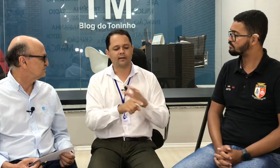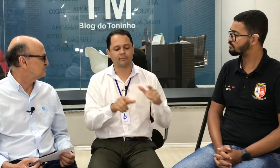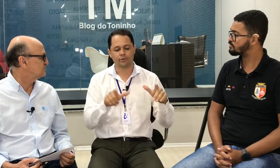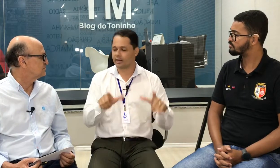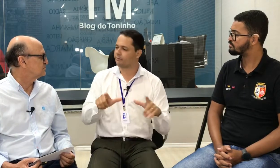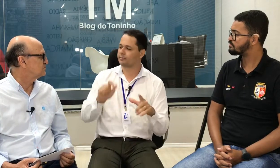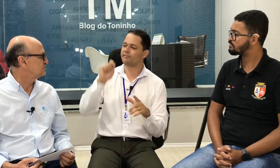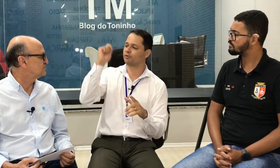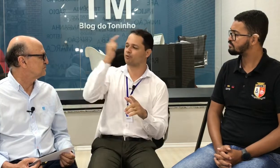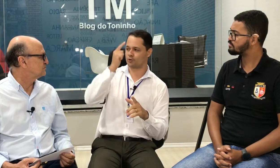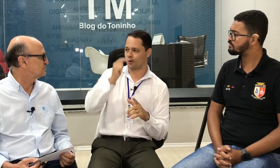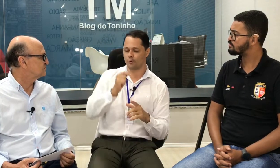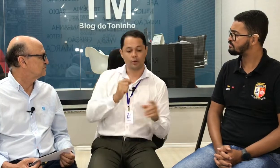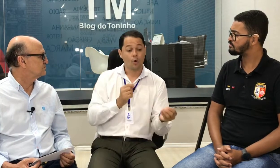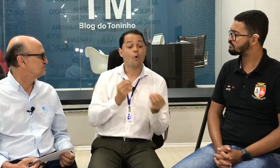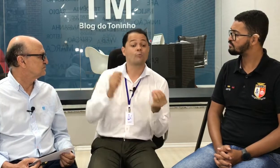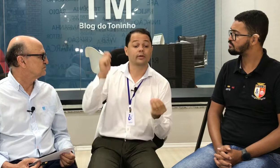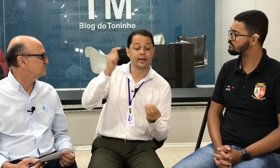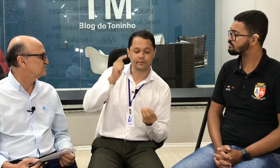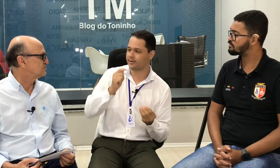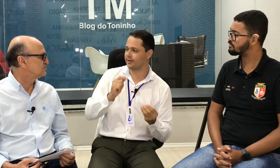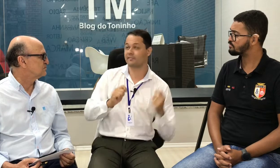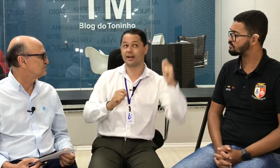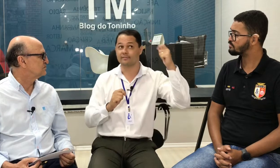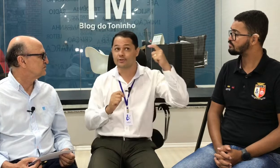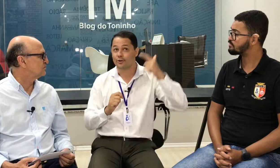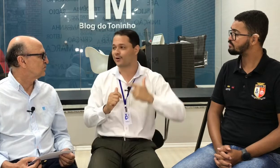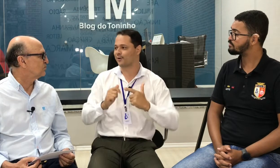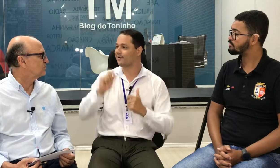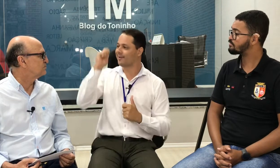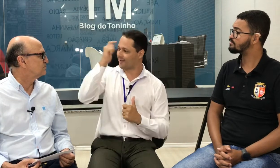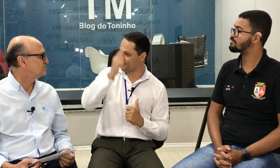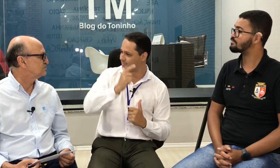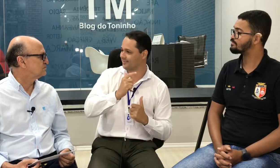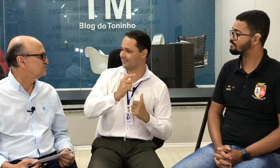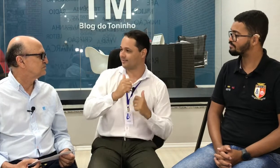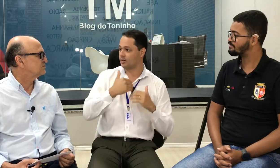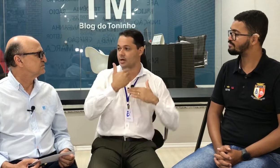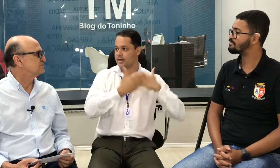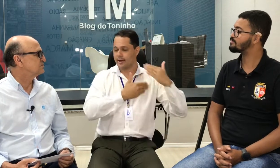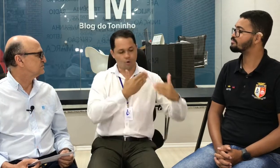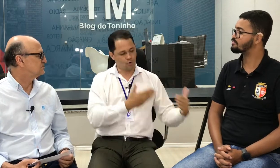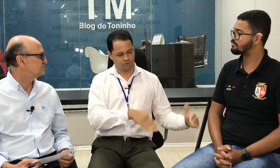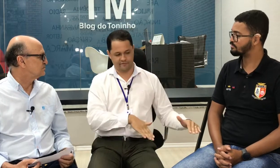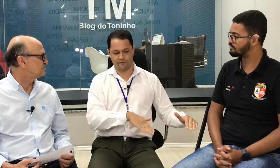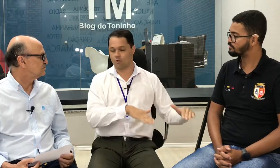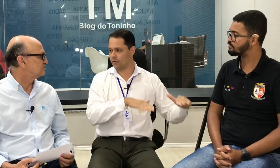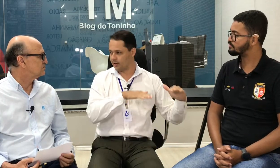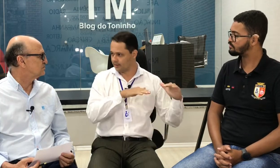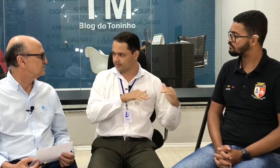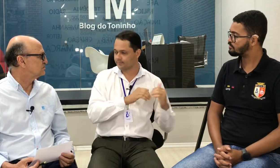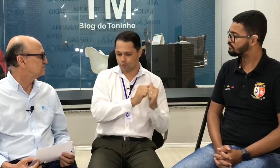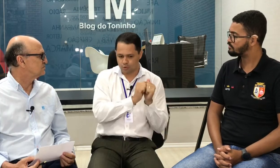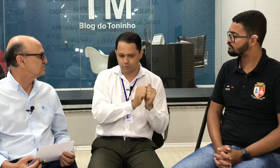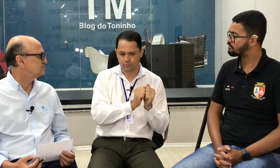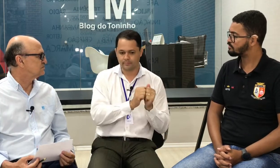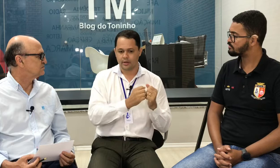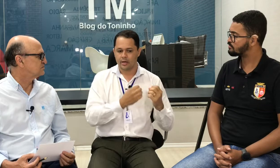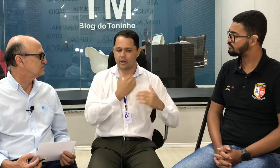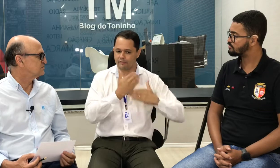mostrava para ele a foto do sol. Como que é isso aqui? Ele falava, sol, eu ia aprendendo. E aí com o convívio com eles, junto, eu fui aprendendo